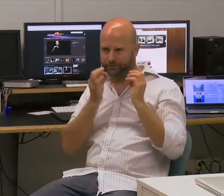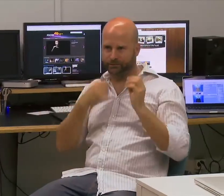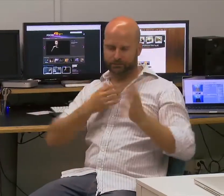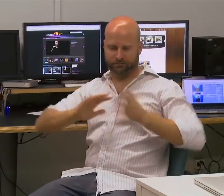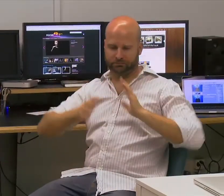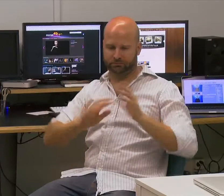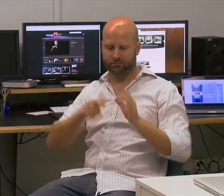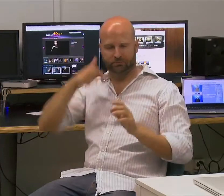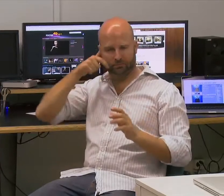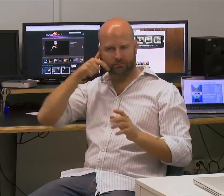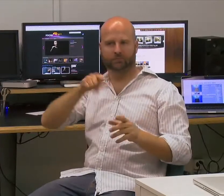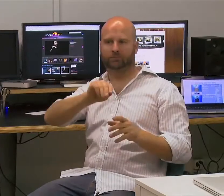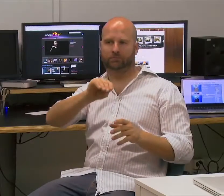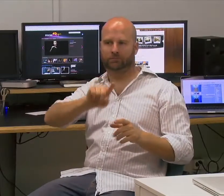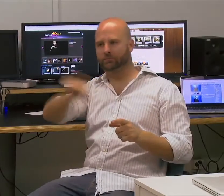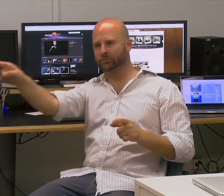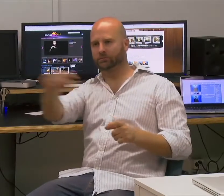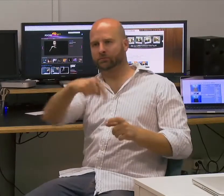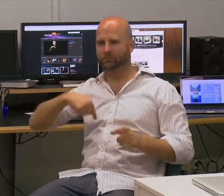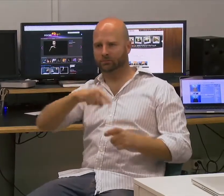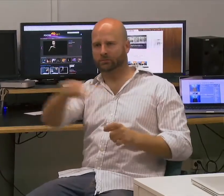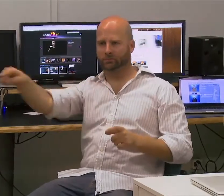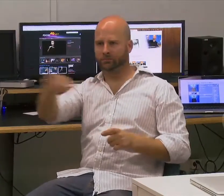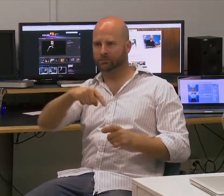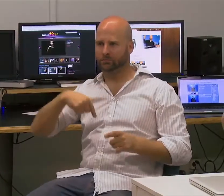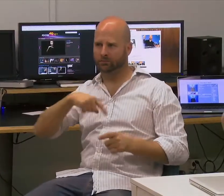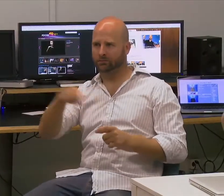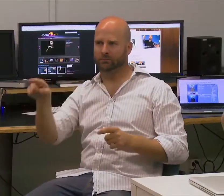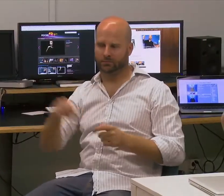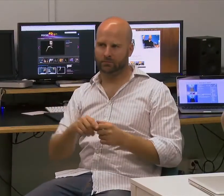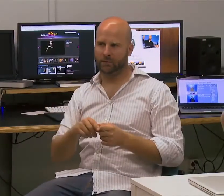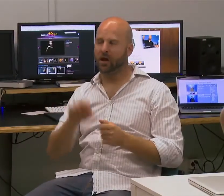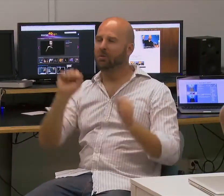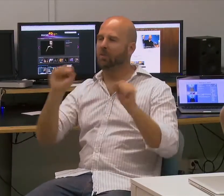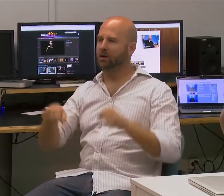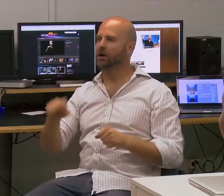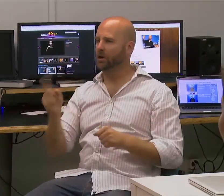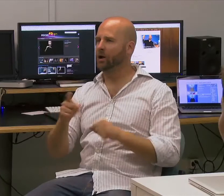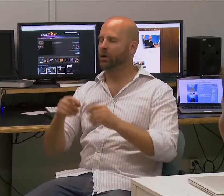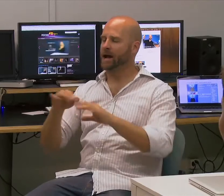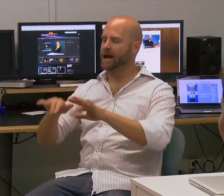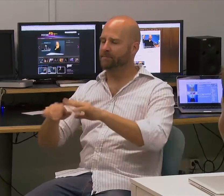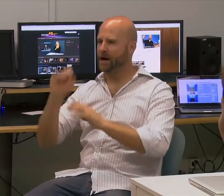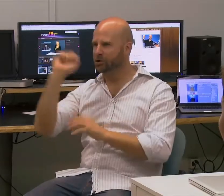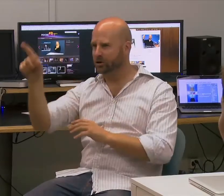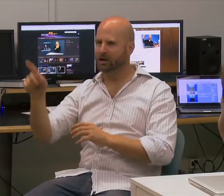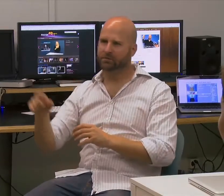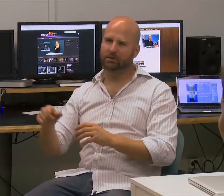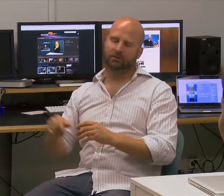eine Dolmetscherin zugeschaltet, die sieht mich und verbindet mich dann mit dem hörenden Arzt zum Beispiel. Also man kann auch eine